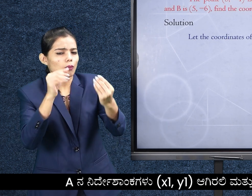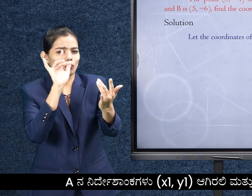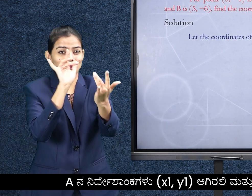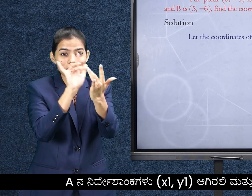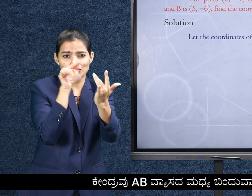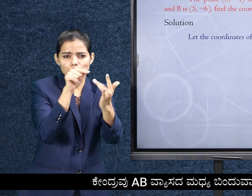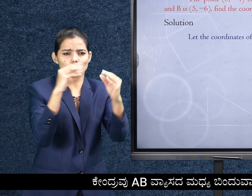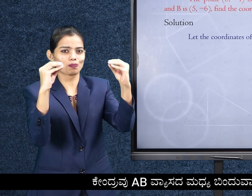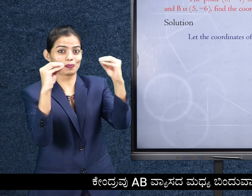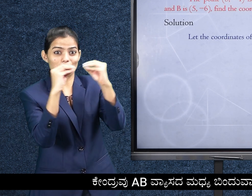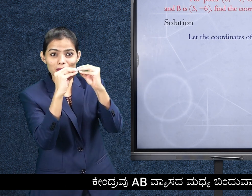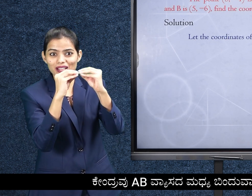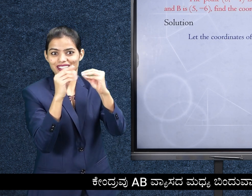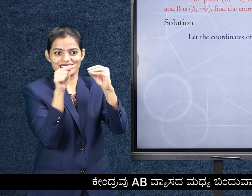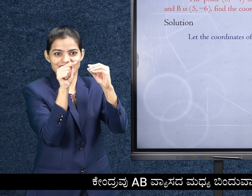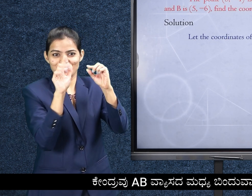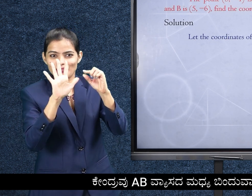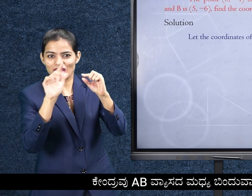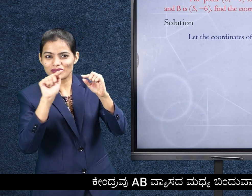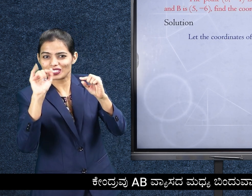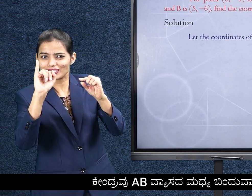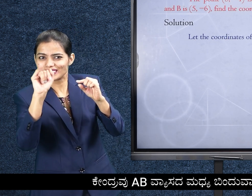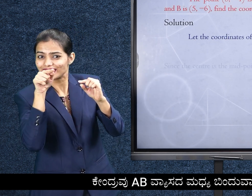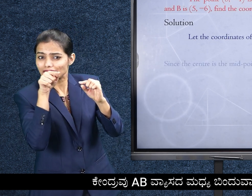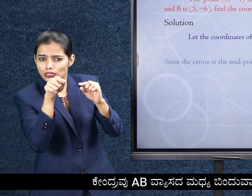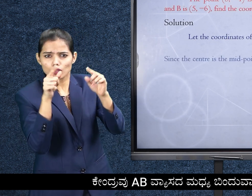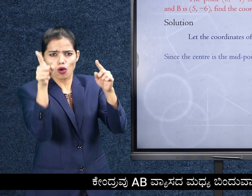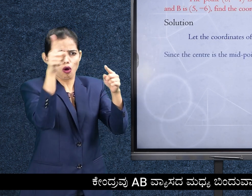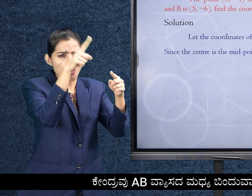ಆಗಿರಲಿ. ಕೇಂದ್ರವು AB ವ್ಯತ್ಯಾಸದ ಮಧ್ಯ ಬಿಂದುವಾಗಿರುವುದರಿಂದ ನಾವು